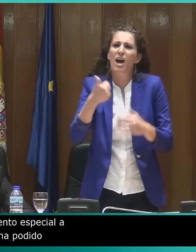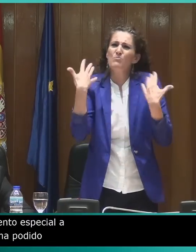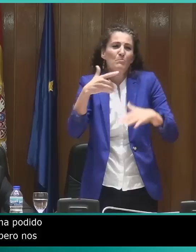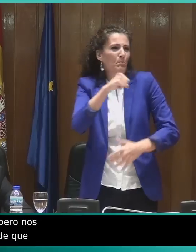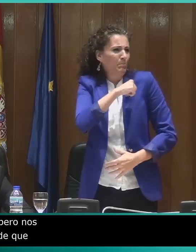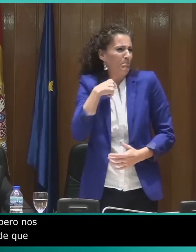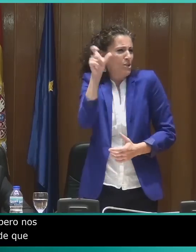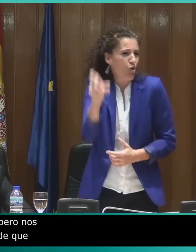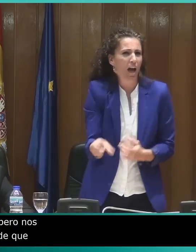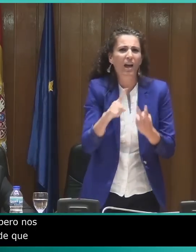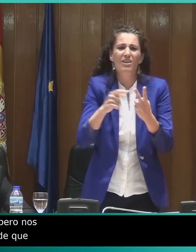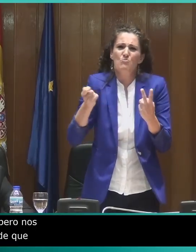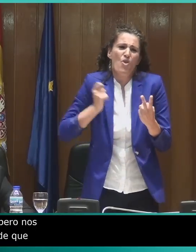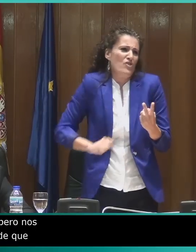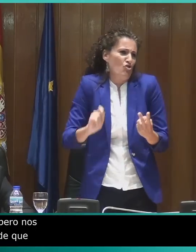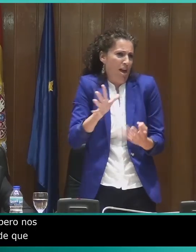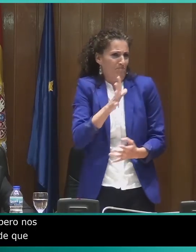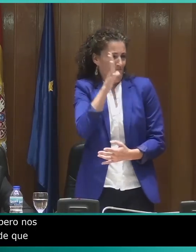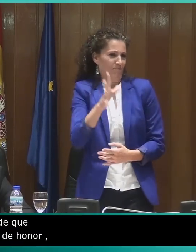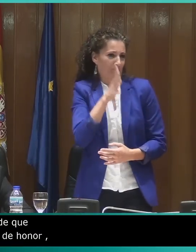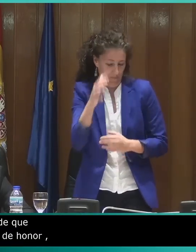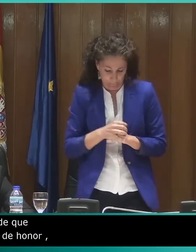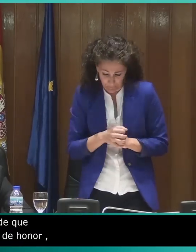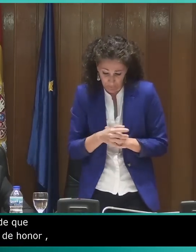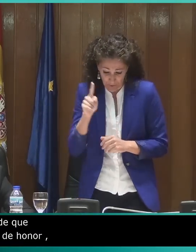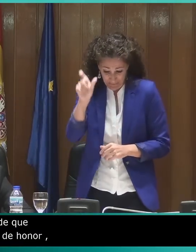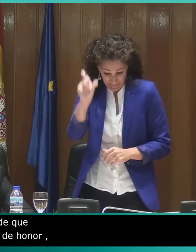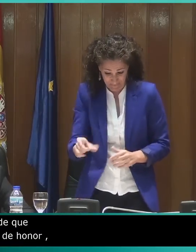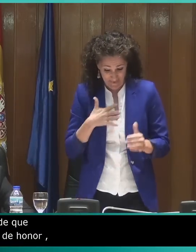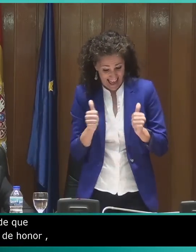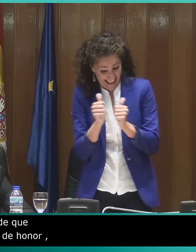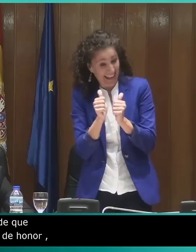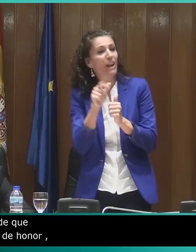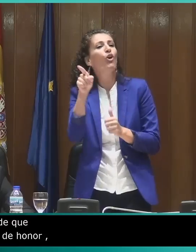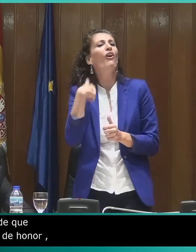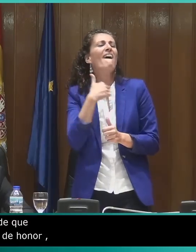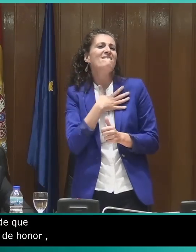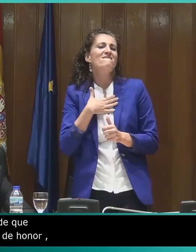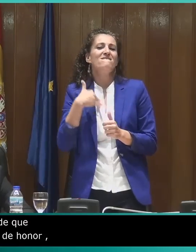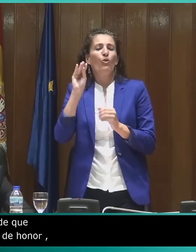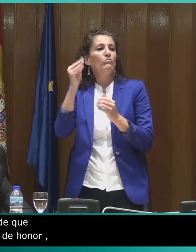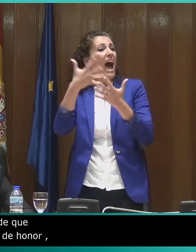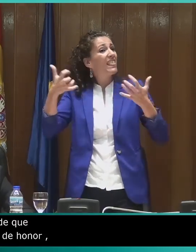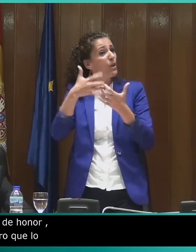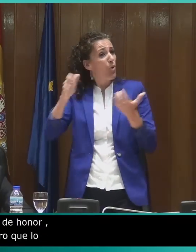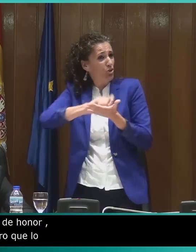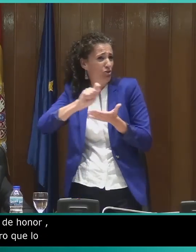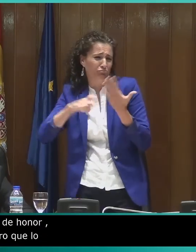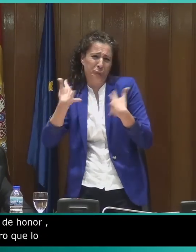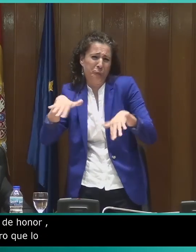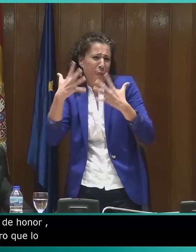y le conoces por su larga trayectoria tanto personal como profesional. De él me gustaría citar